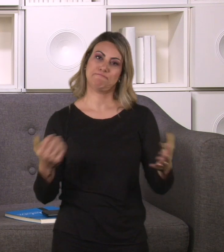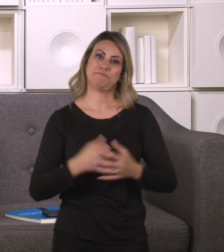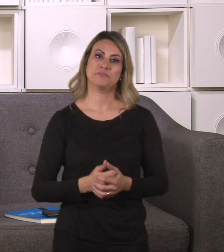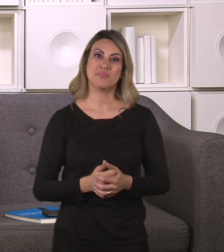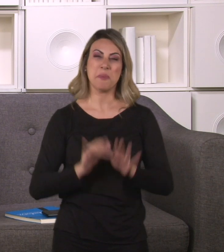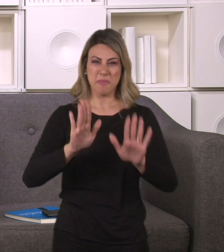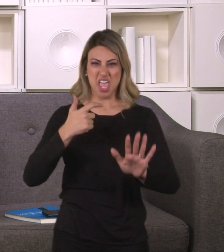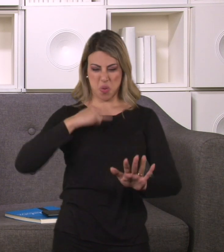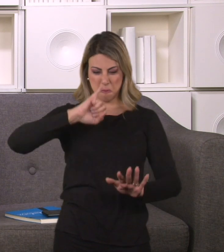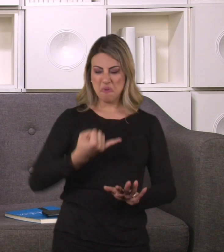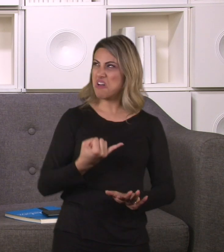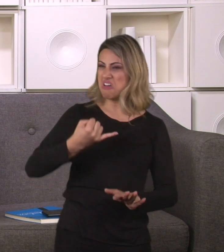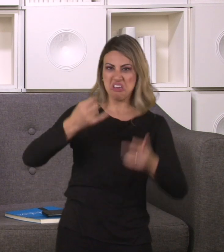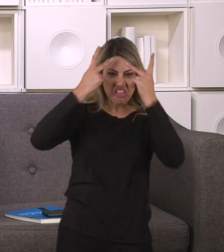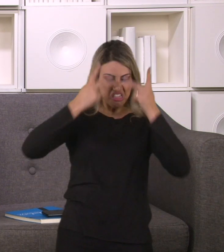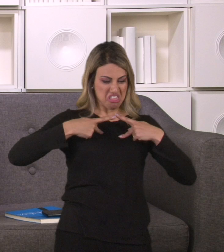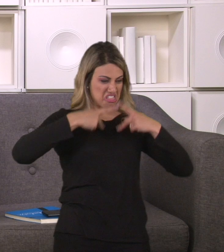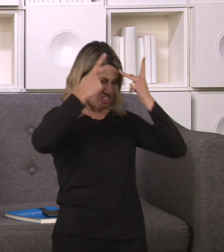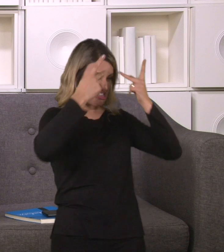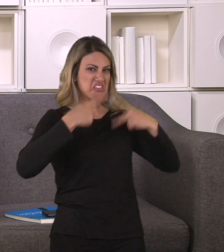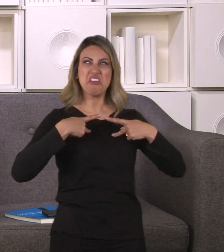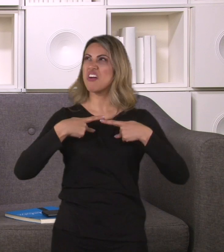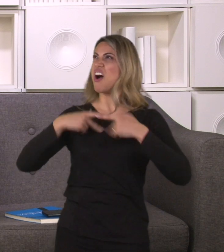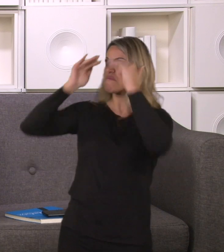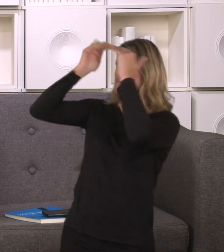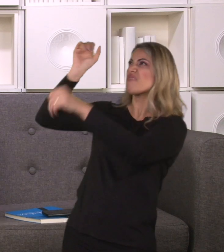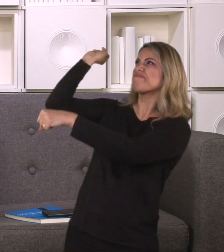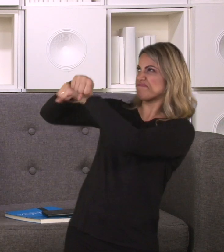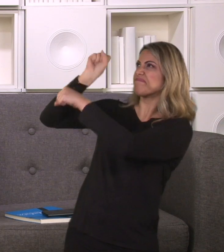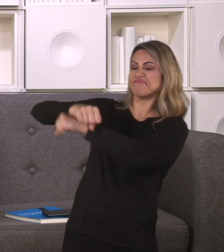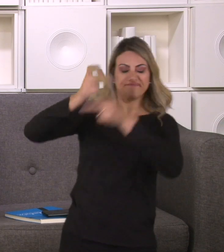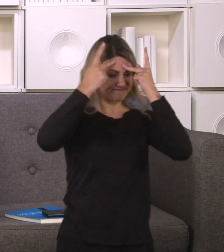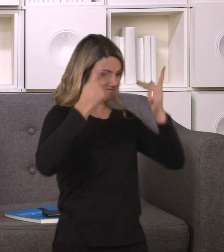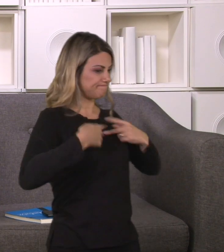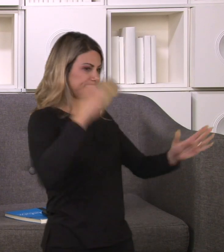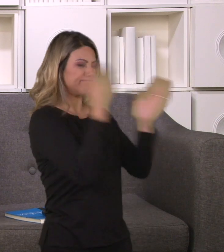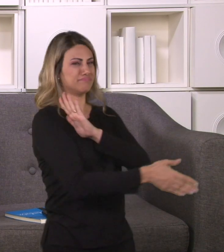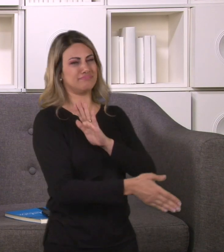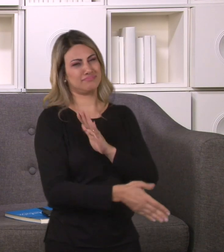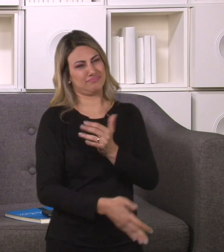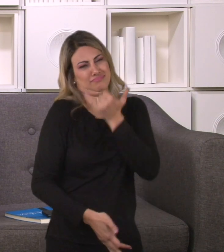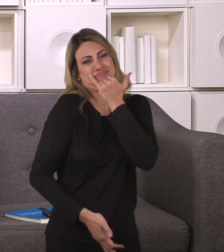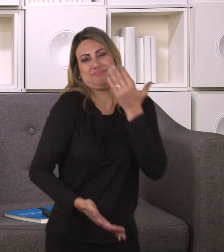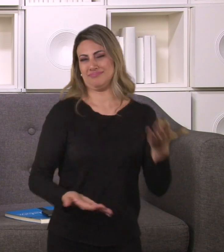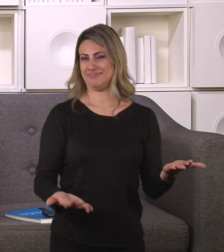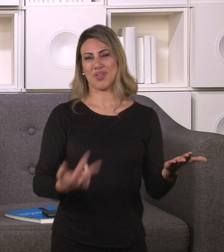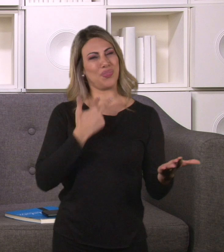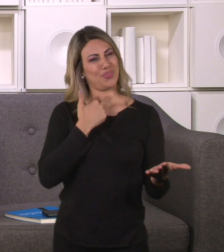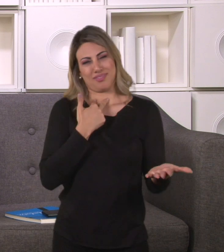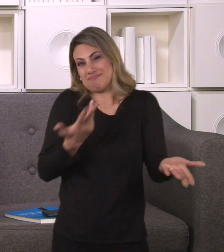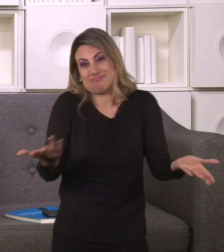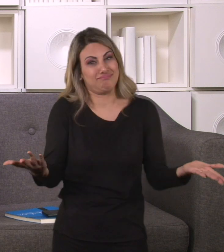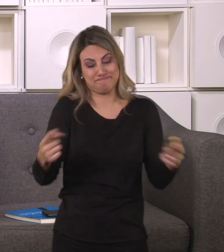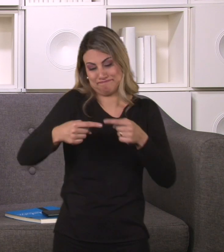liberdades para desobedecer a Deus, acreditando que tem licença e que é tratado de maneira